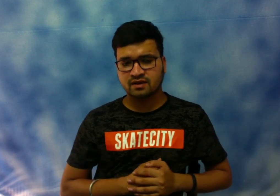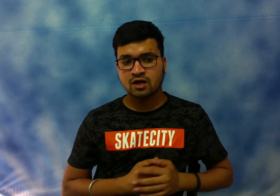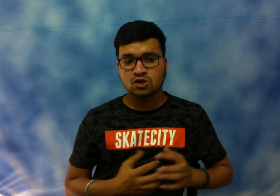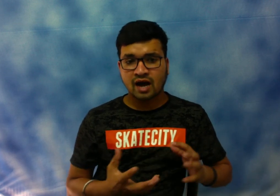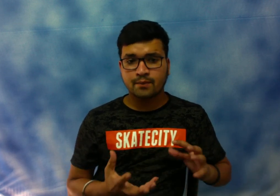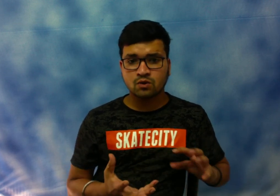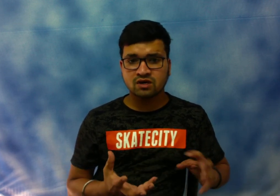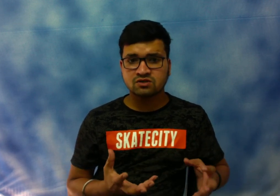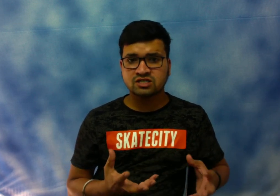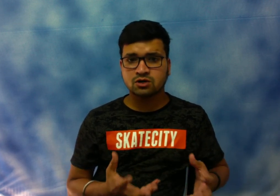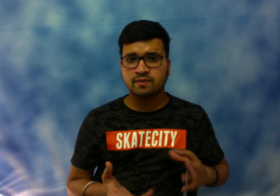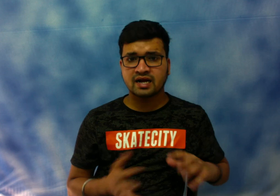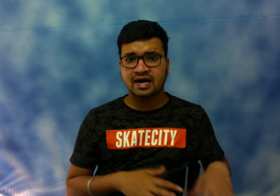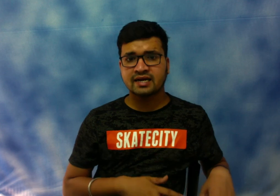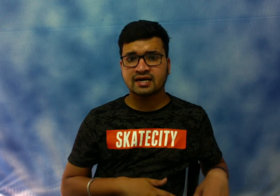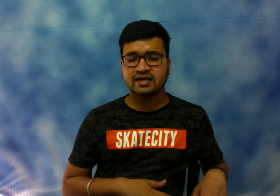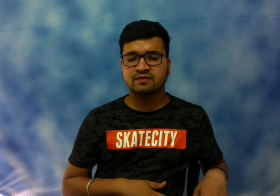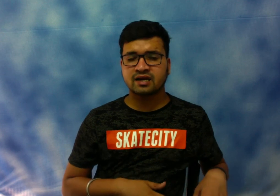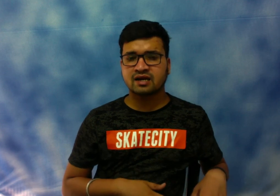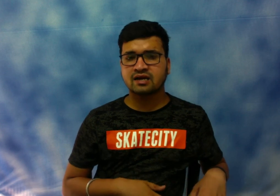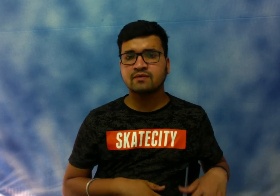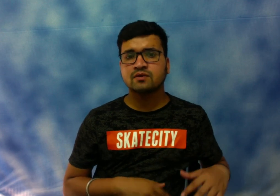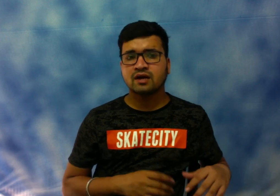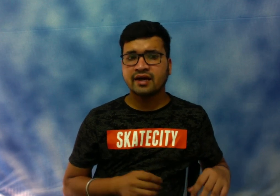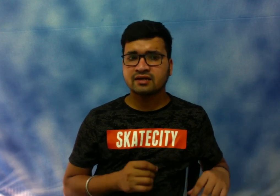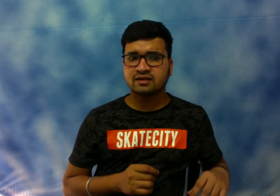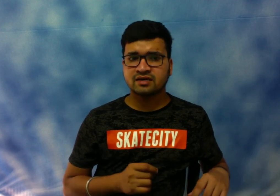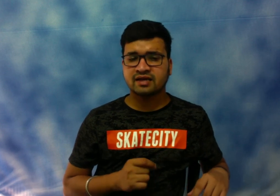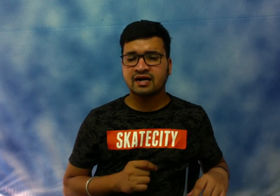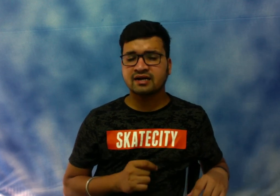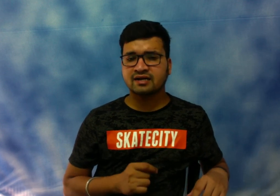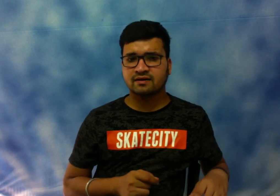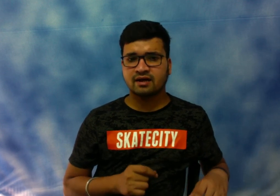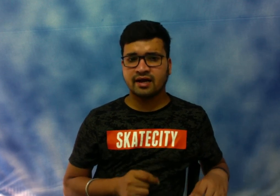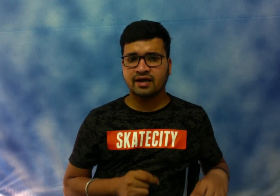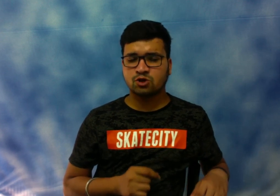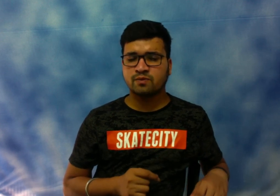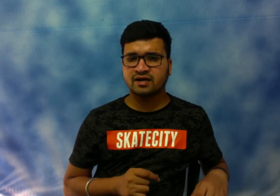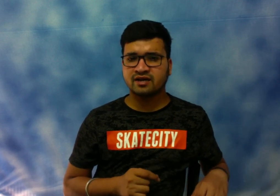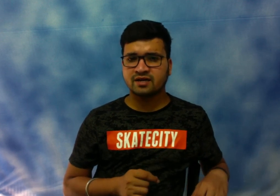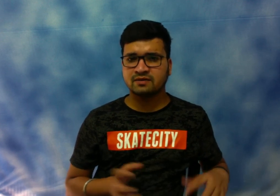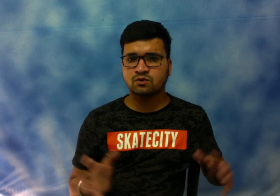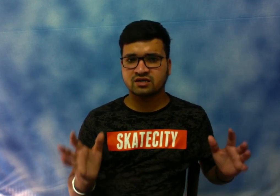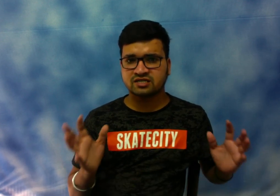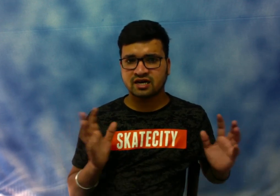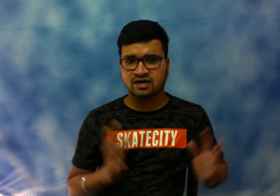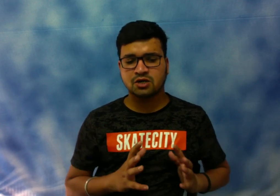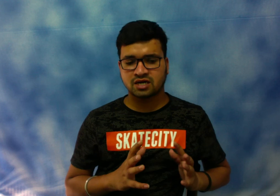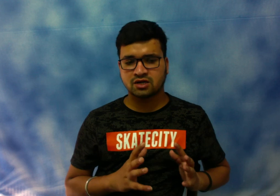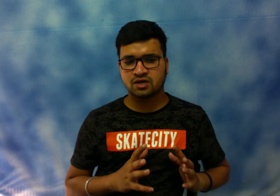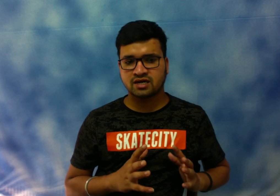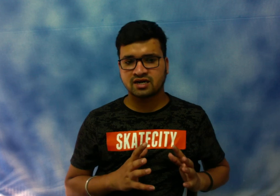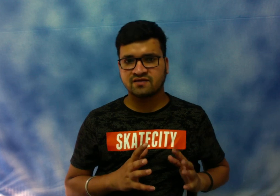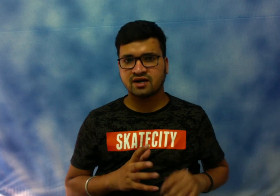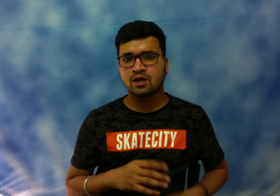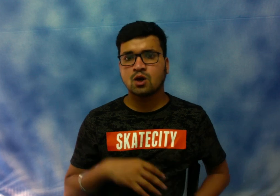तो आपको उन चीजों को अपने गाड़ी के डिक्की में रखकर एक दिन डिसाइड करके 1 या 2 महीने में जब वो चीजें इकट्ठी हो जाती है डोनेट करने वाली,